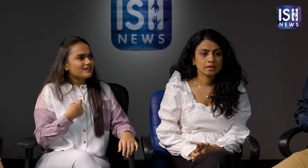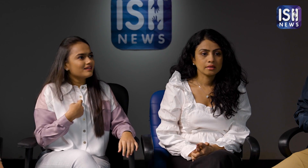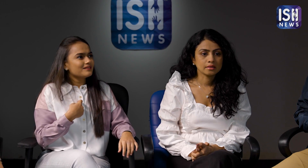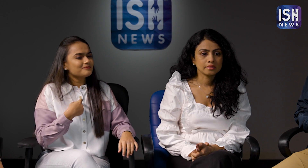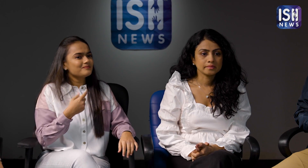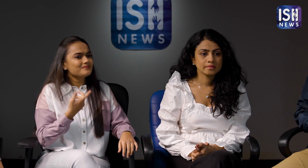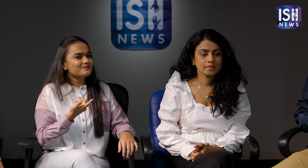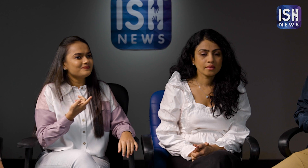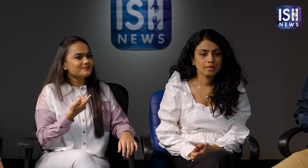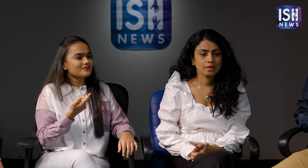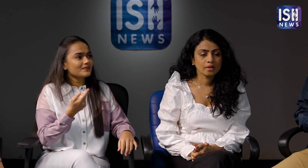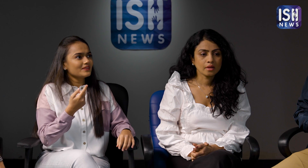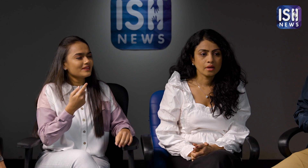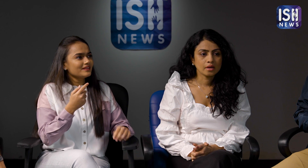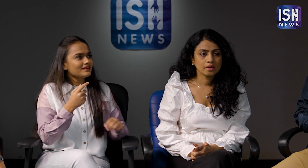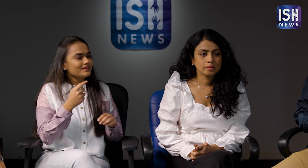एंड